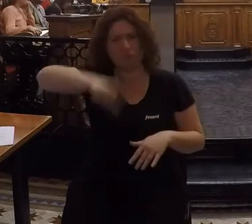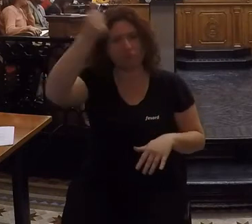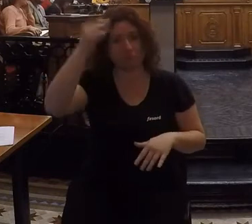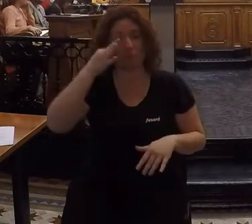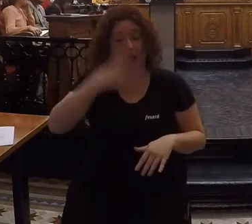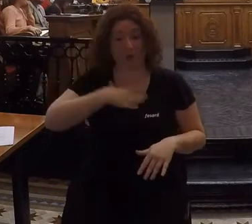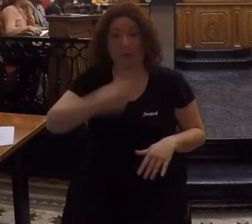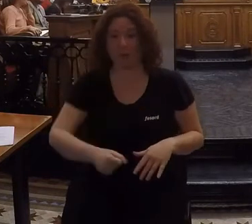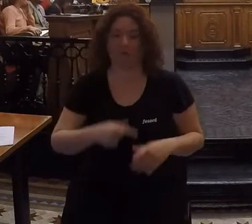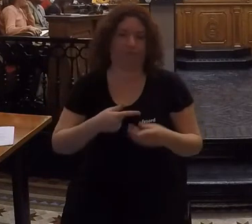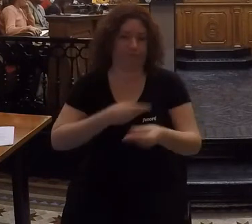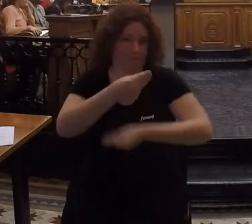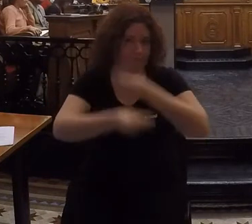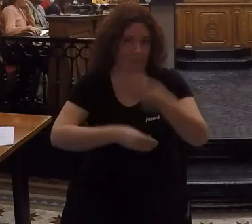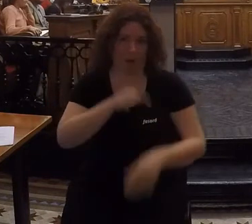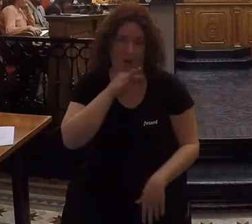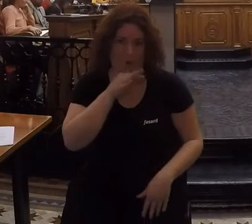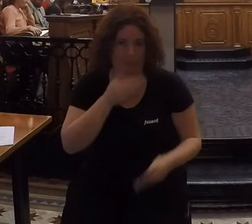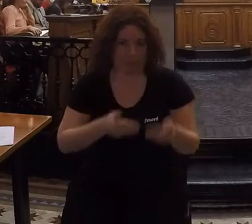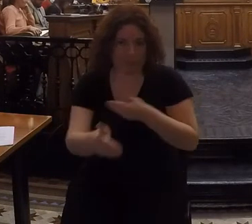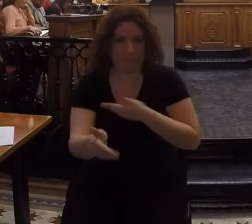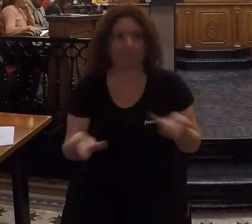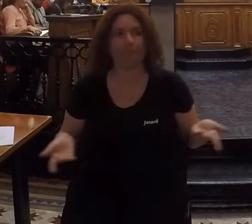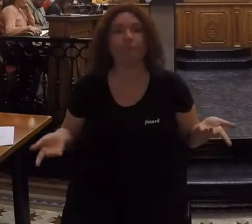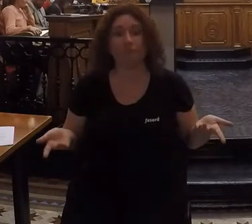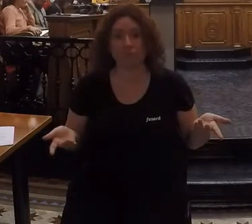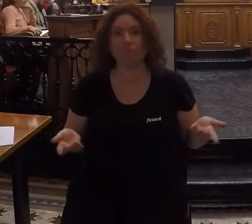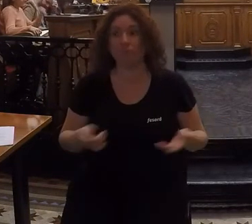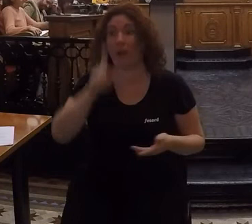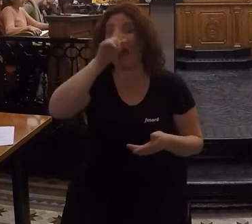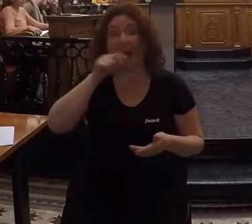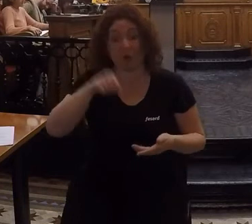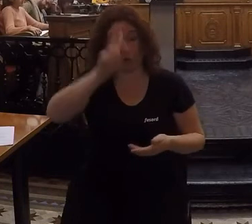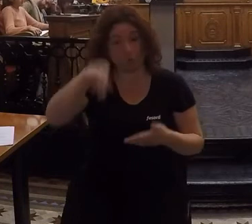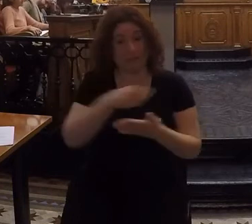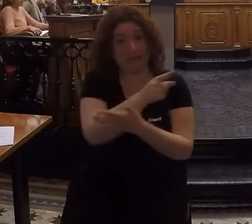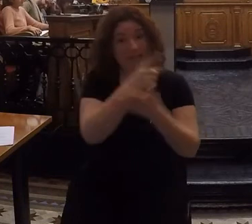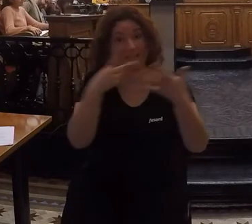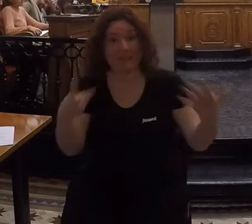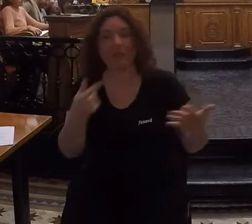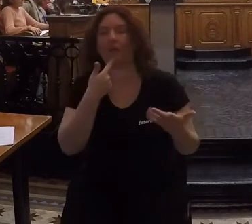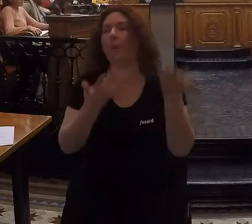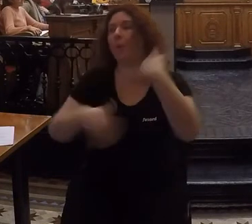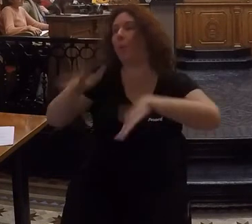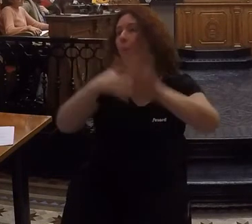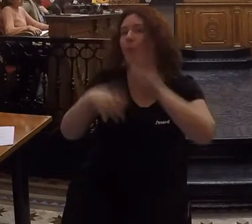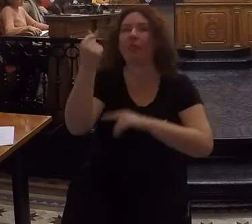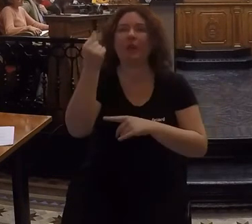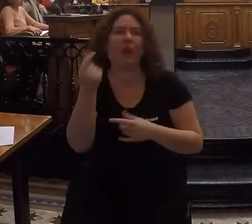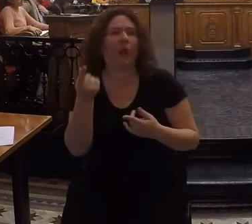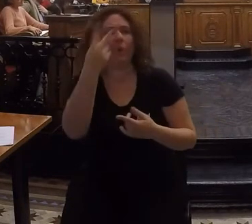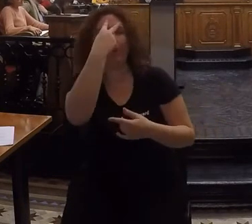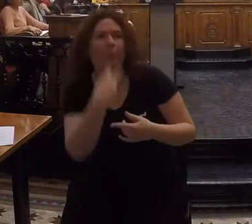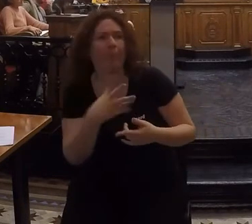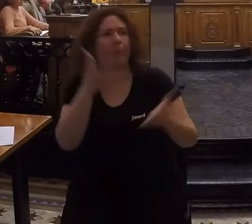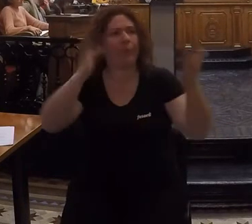hecho. Ya hemos explicado, además, que este año no hay ninguna excusa económica para no realizar esa bajada, debido a